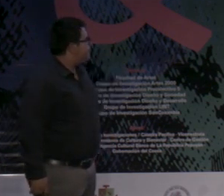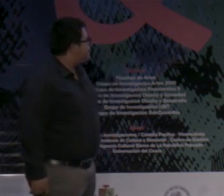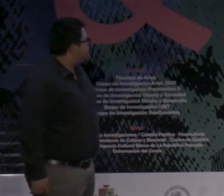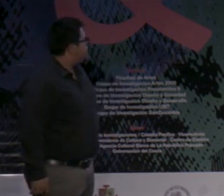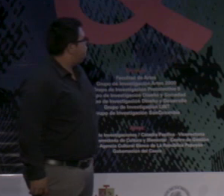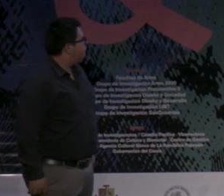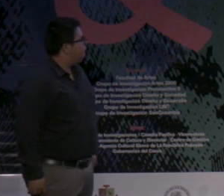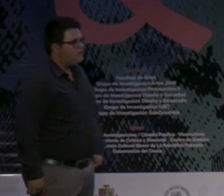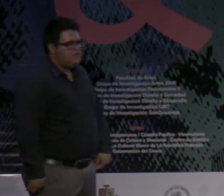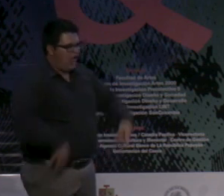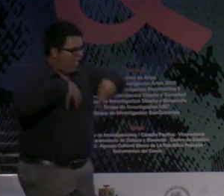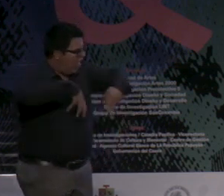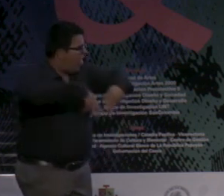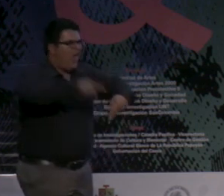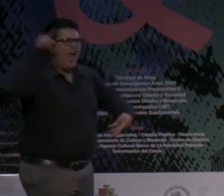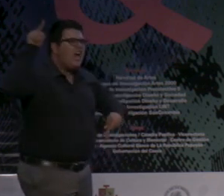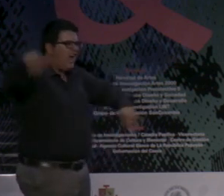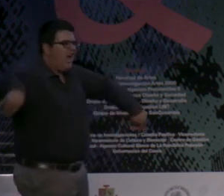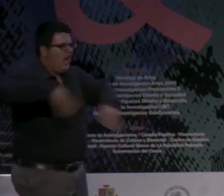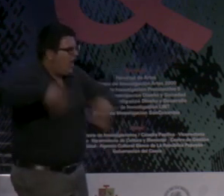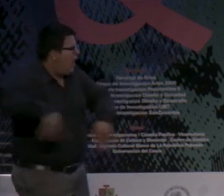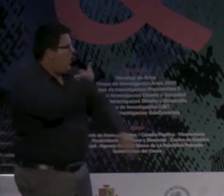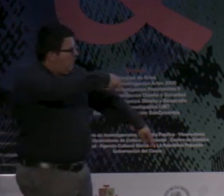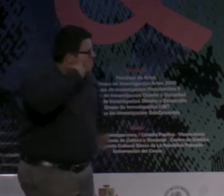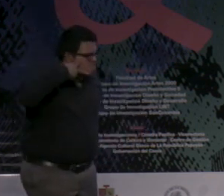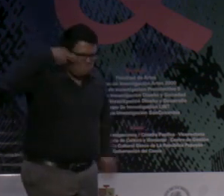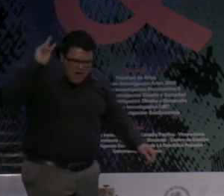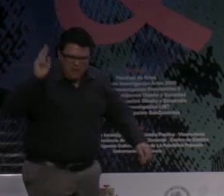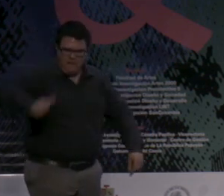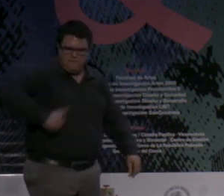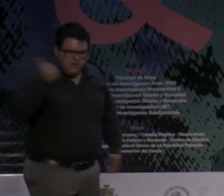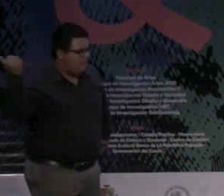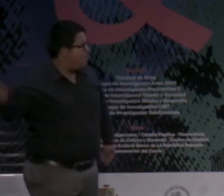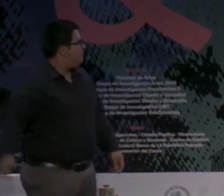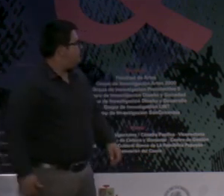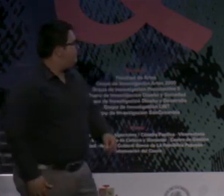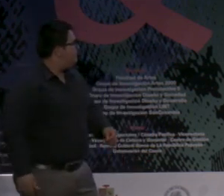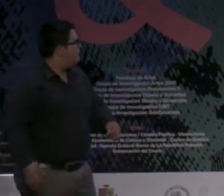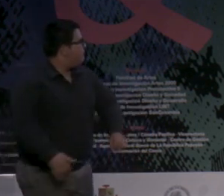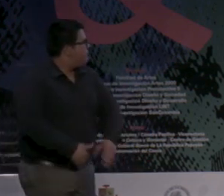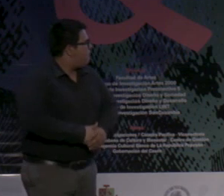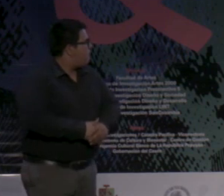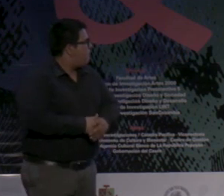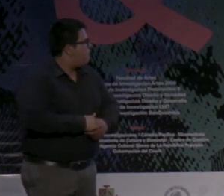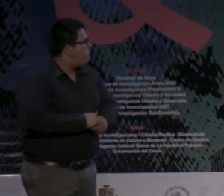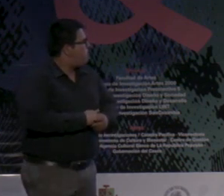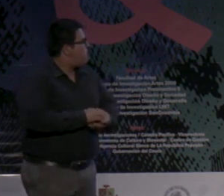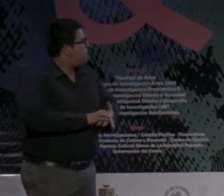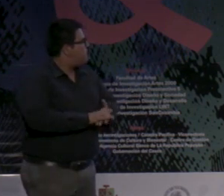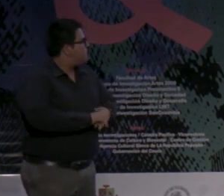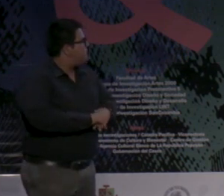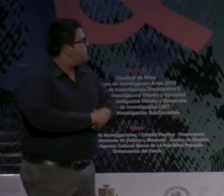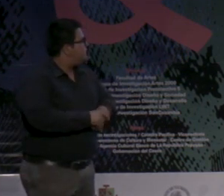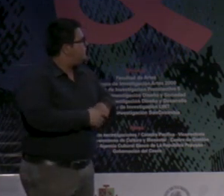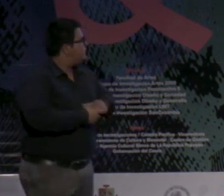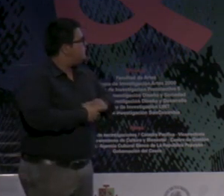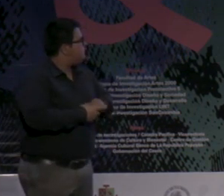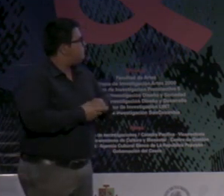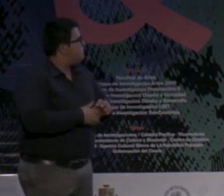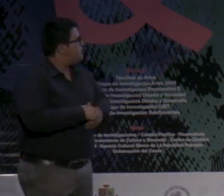La huelga es en la carretera, no en las casas, abusivos. Pilas, no se metan.